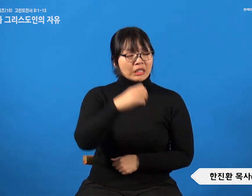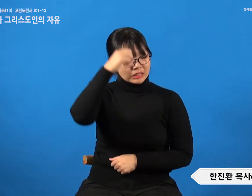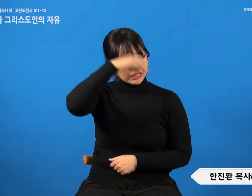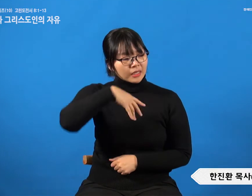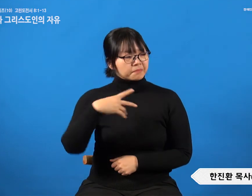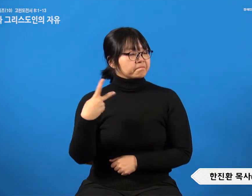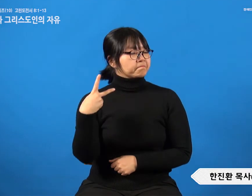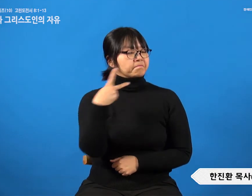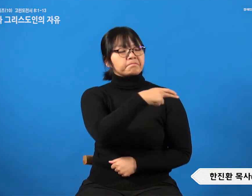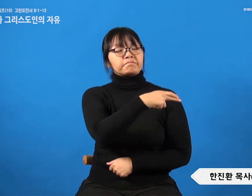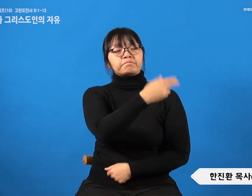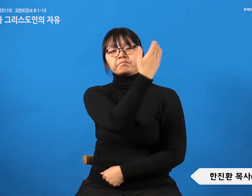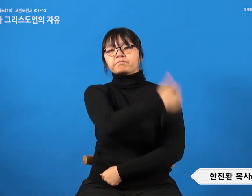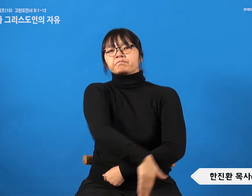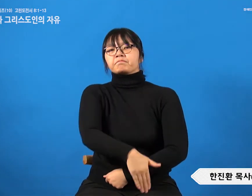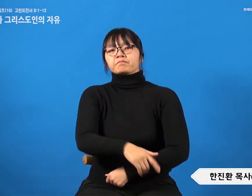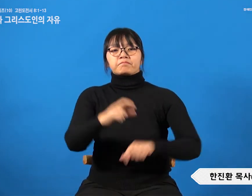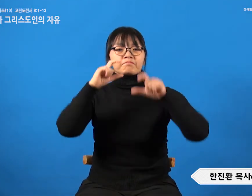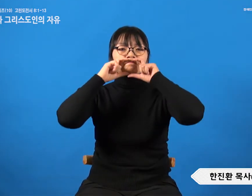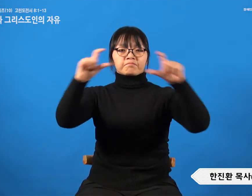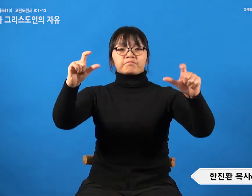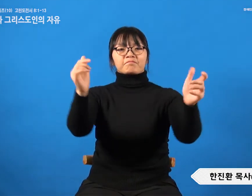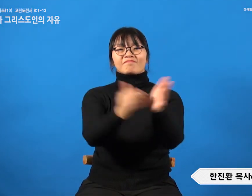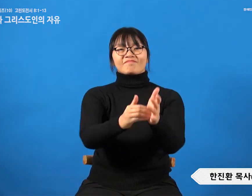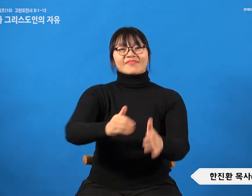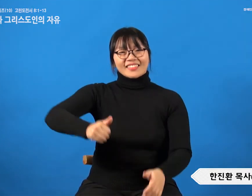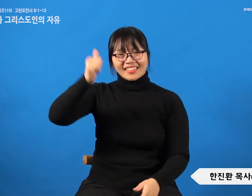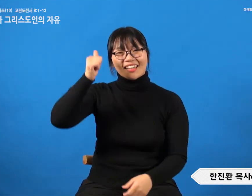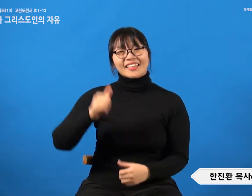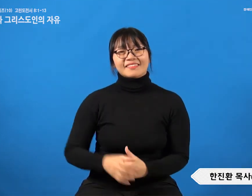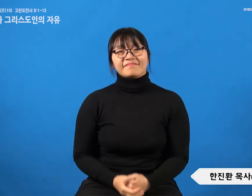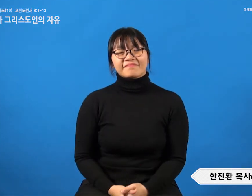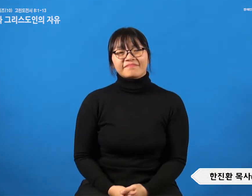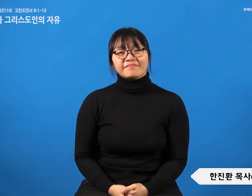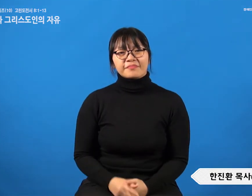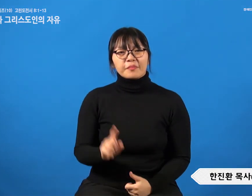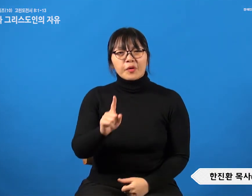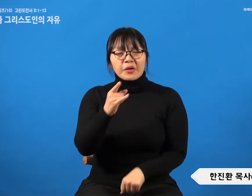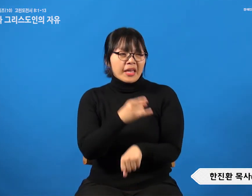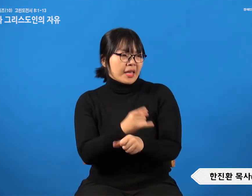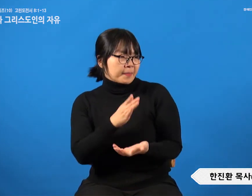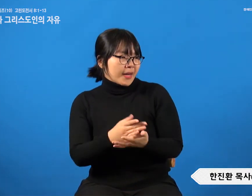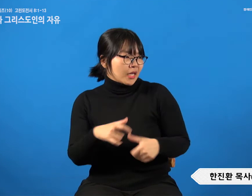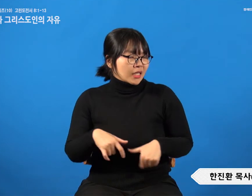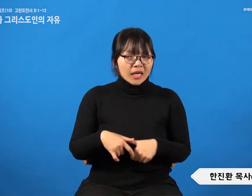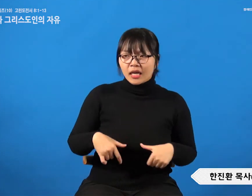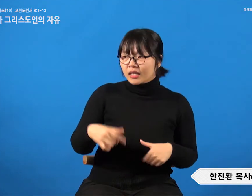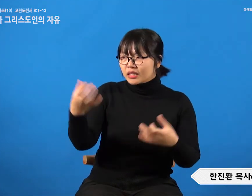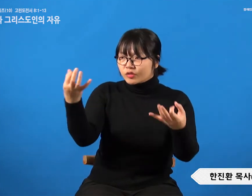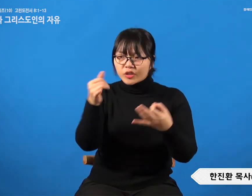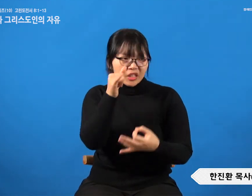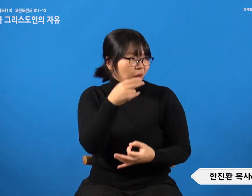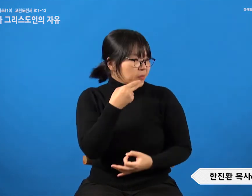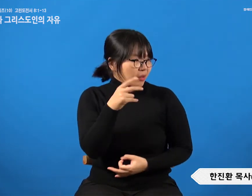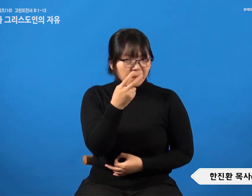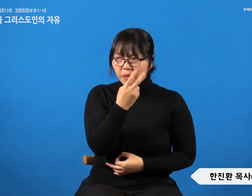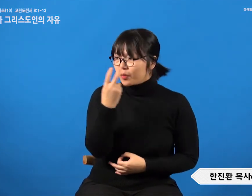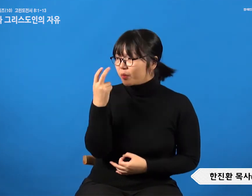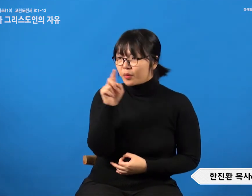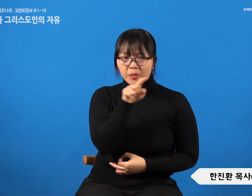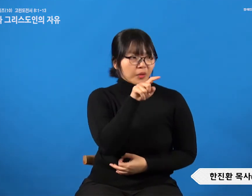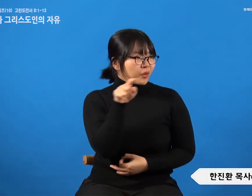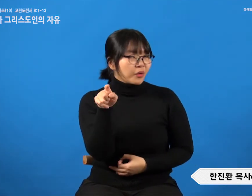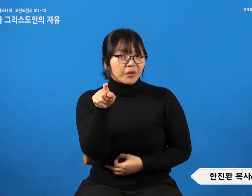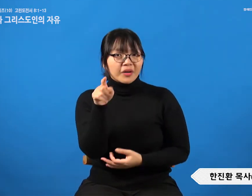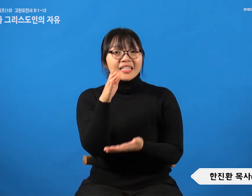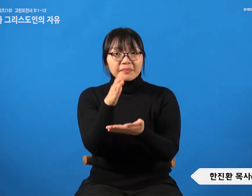안 먹겠다, 그렇게 선언해버리는 것이 좋다는 말입니다. 아예 나는 앞으로 계속해서 누가